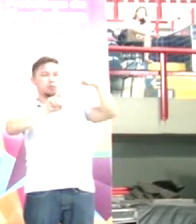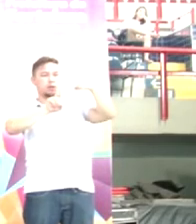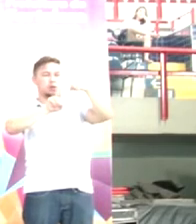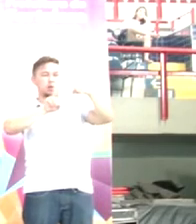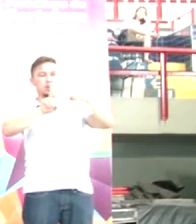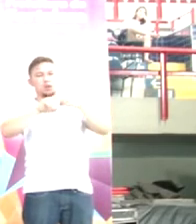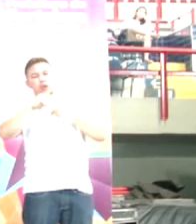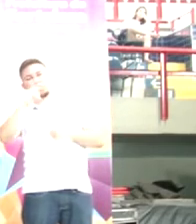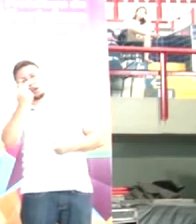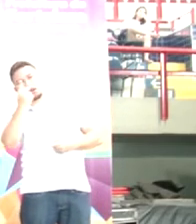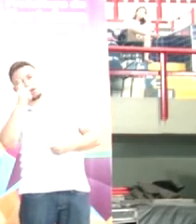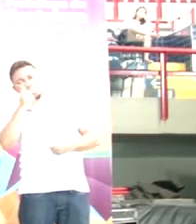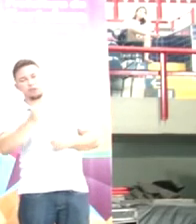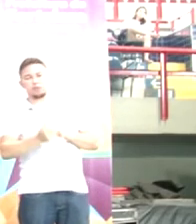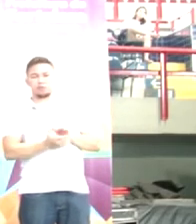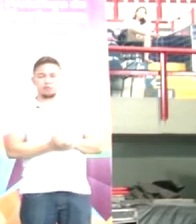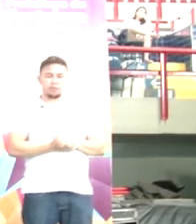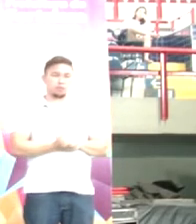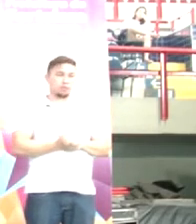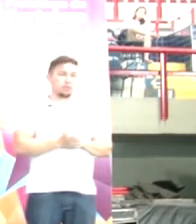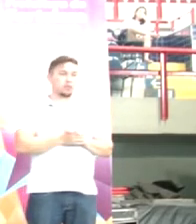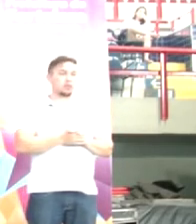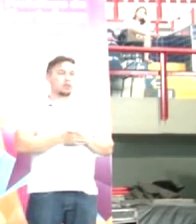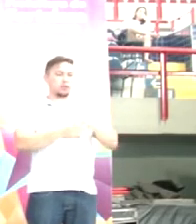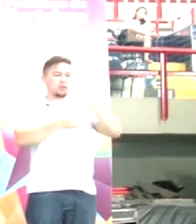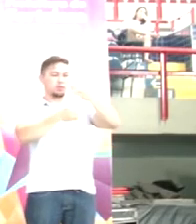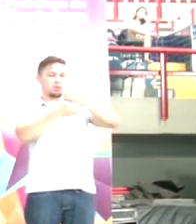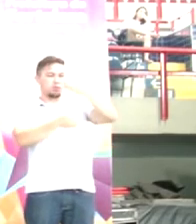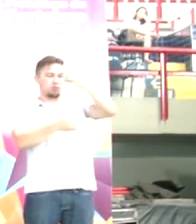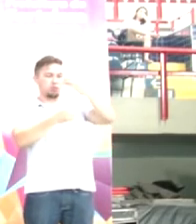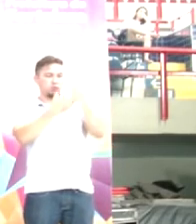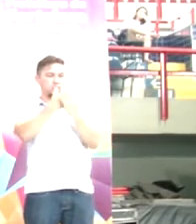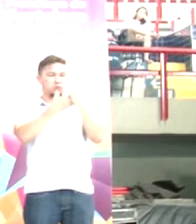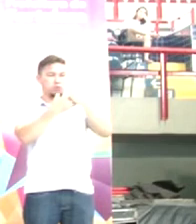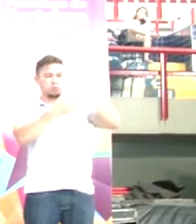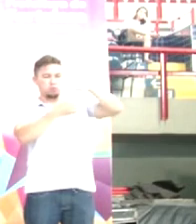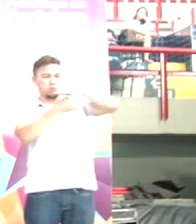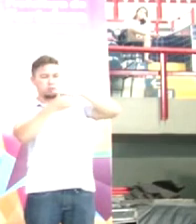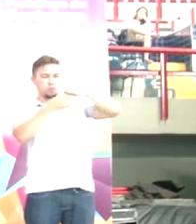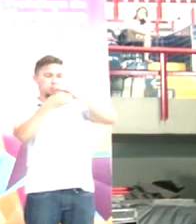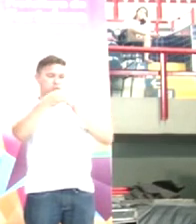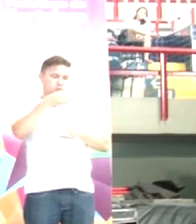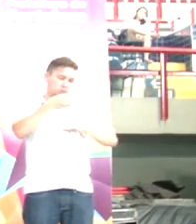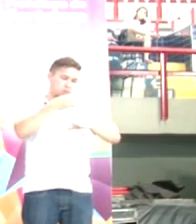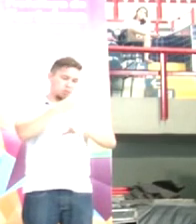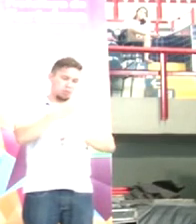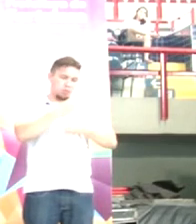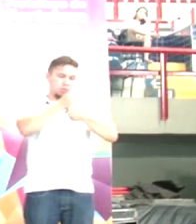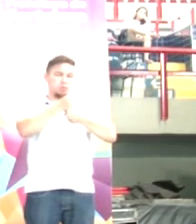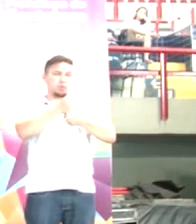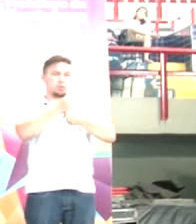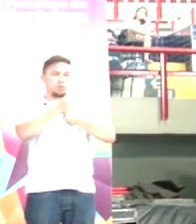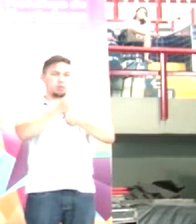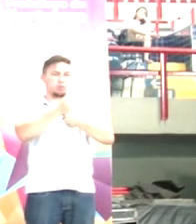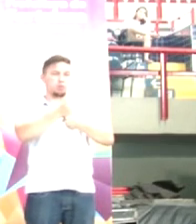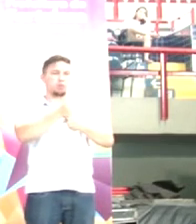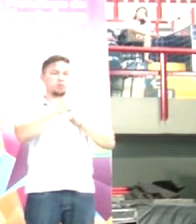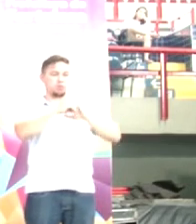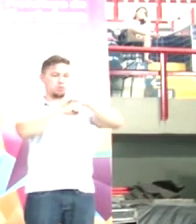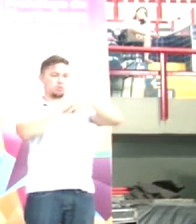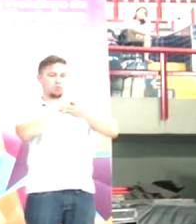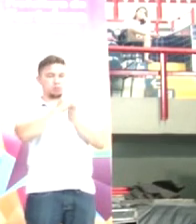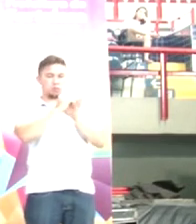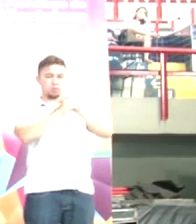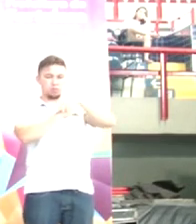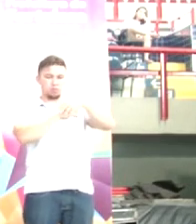2πr/h. Tá certo? Área total, soma a lateral com duas bases. Esfera,